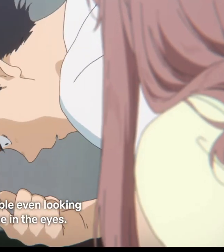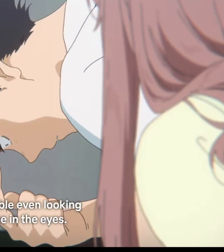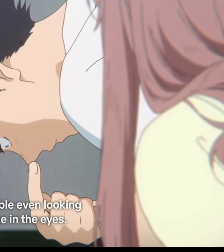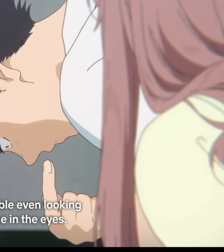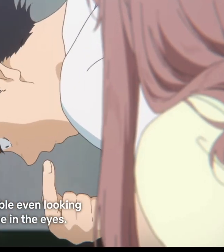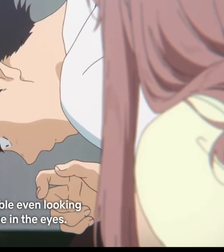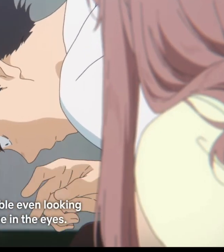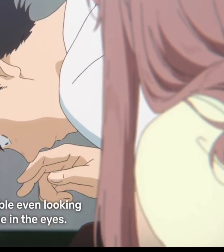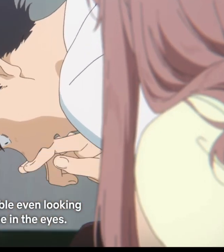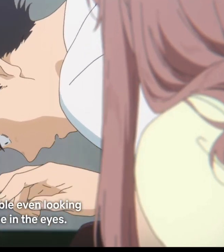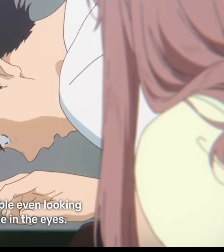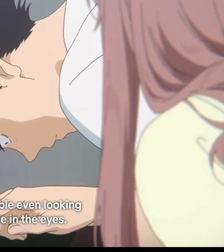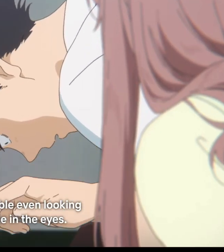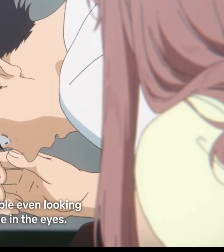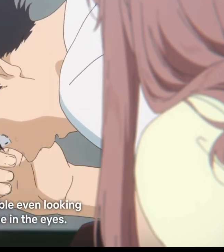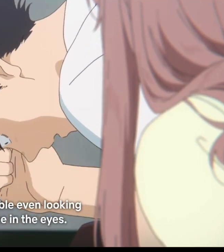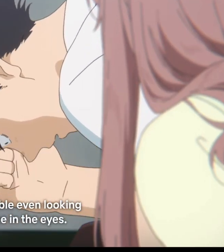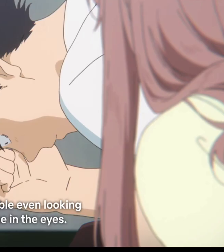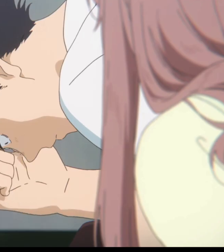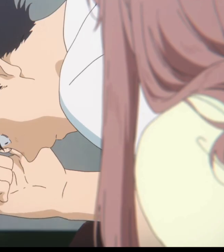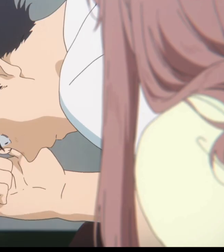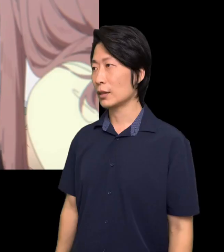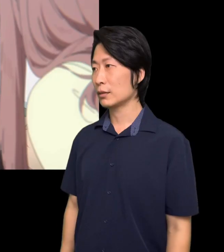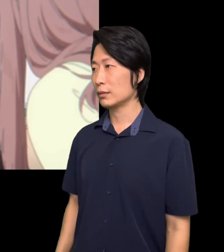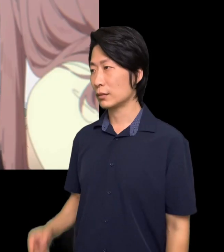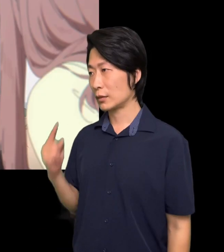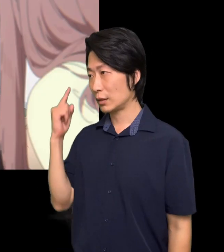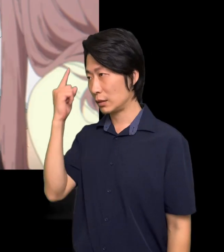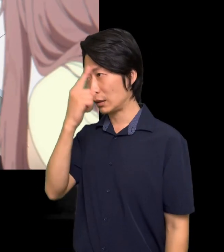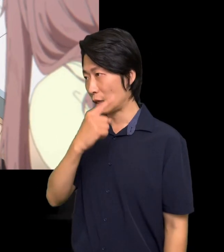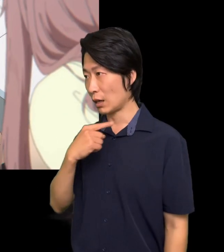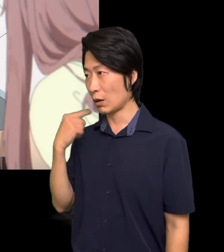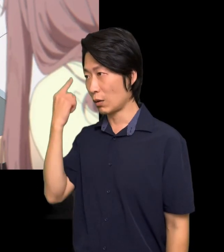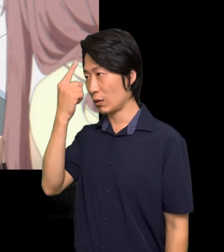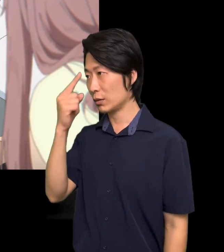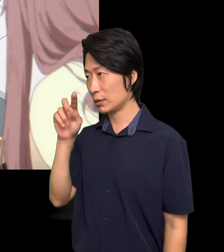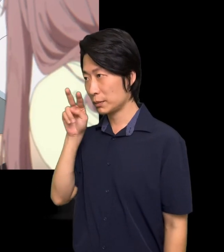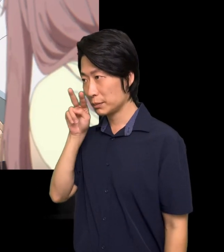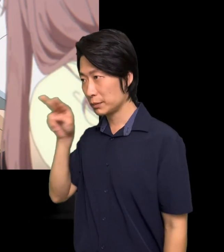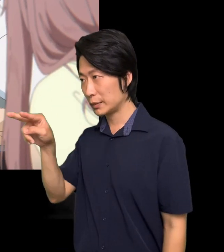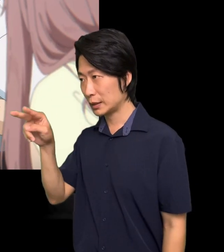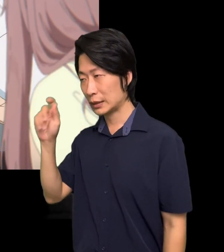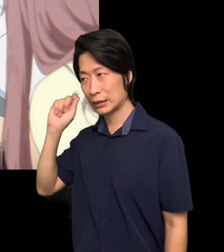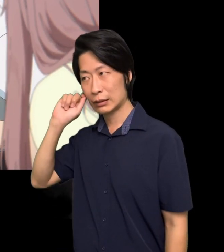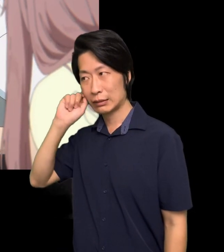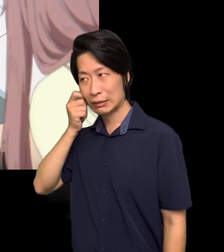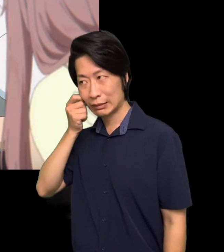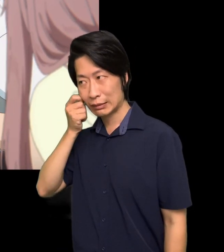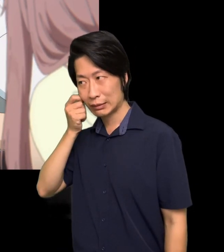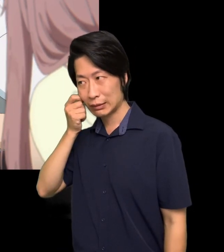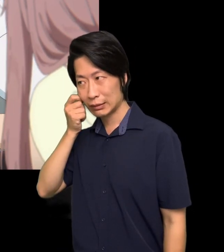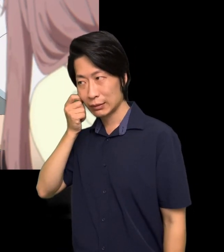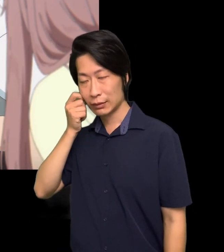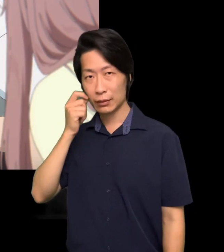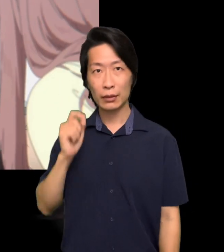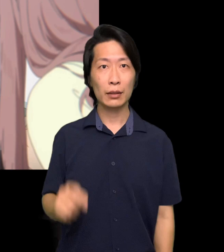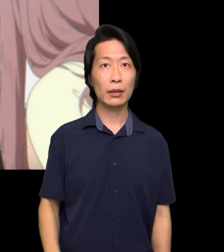人の顔見れなくてさ。 人の顔見れなくて。